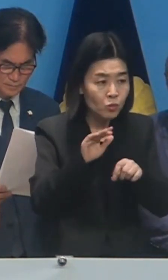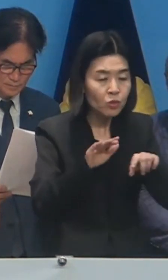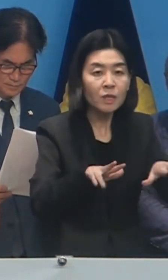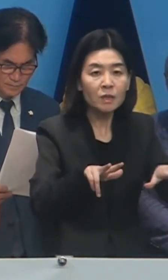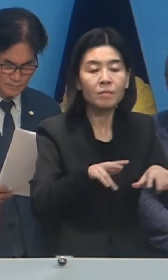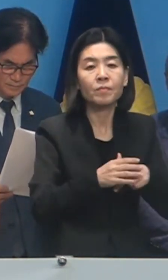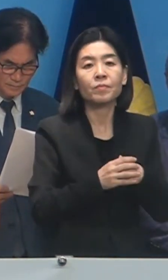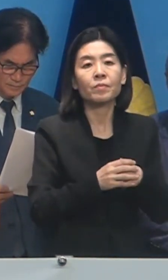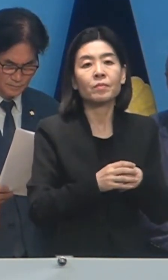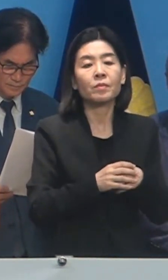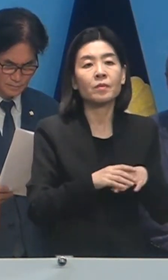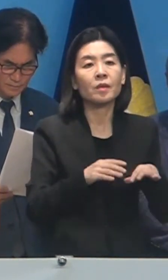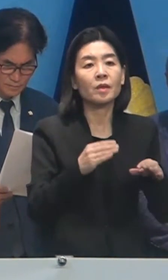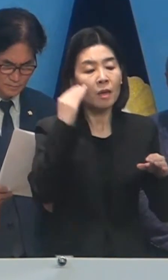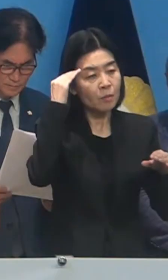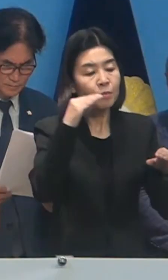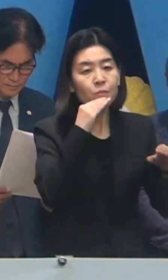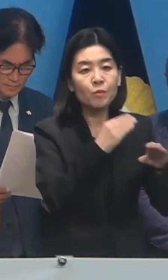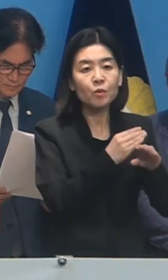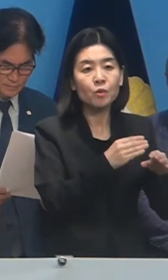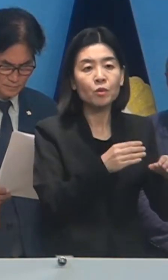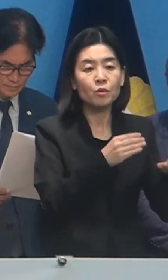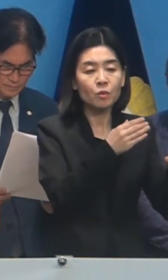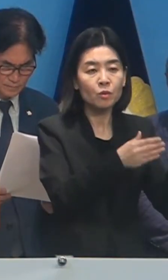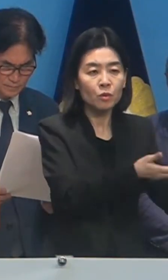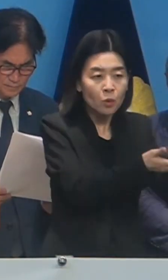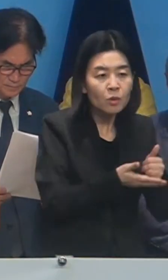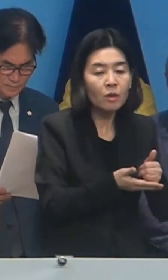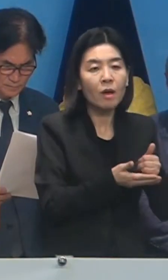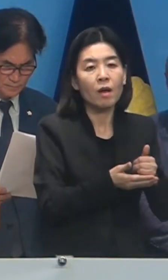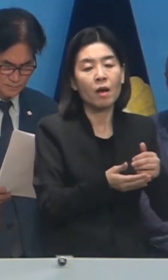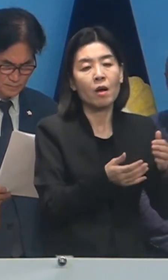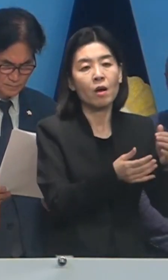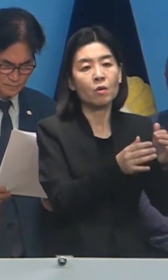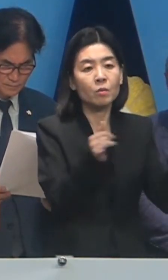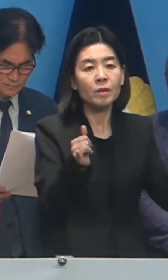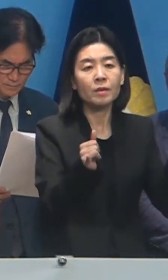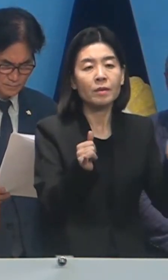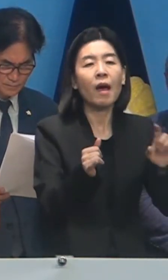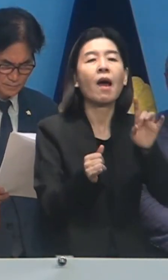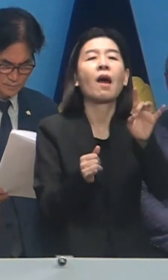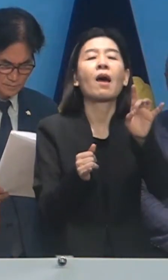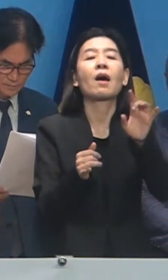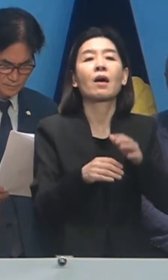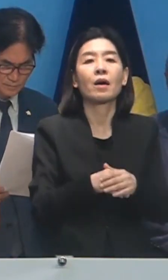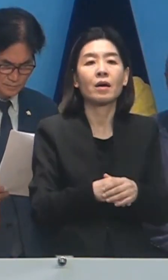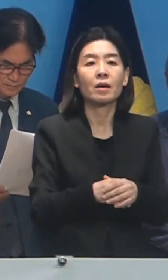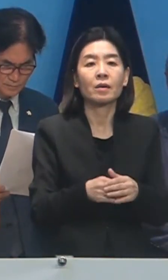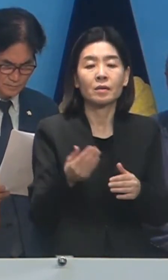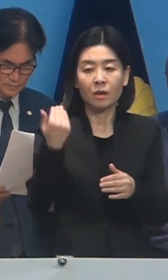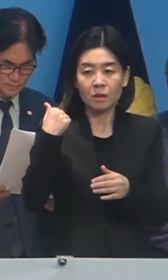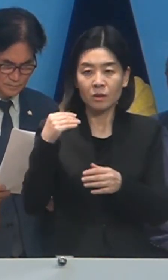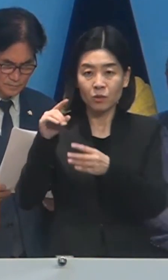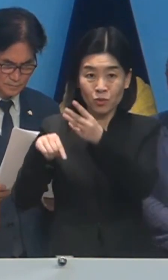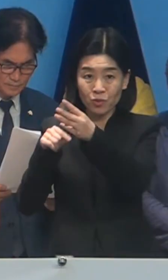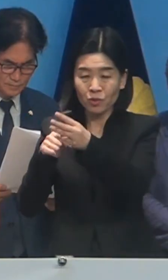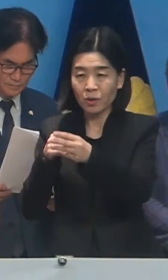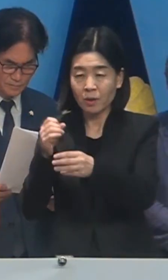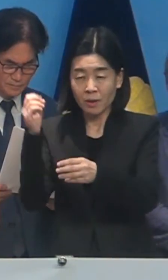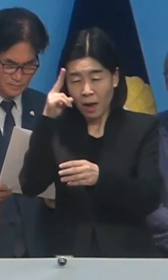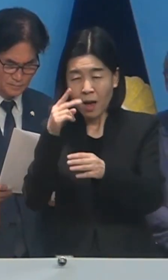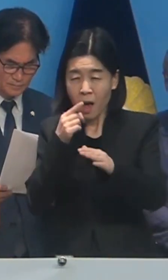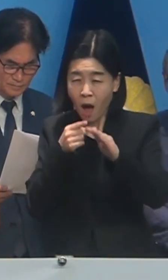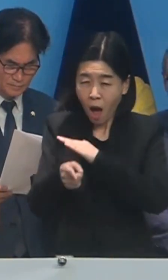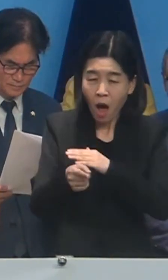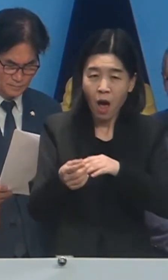북한 초청 재외 국민 한 건이다. 더군다나 비상계엄령과 내란으로